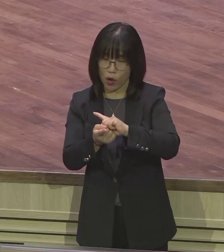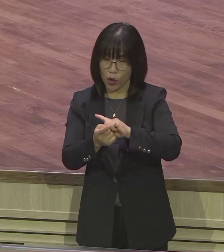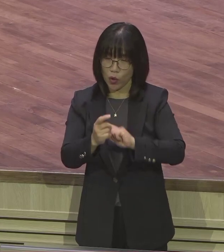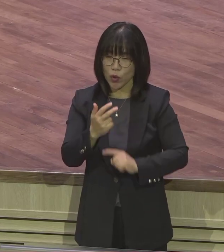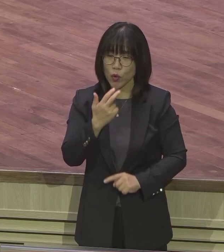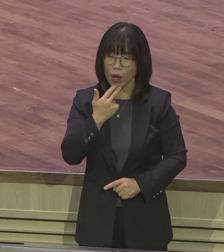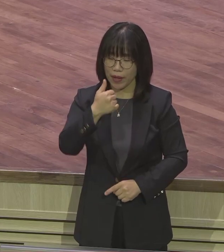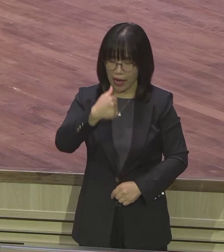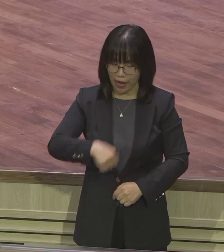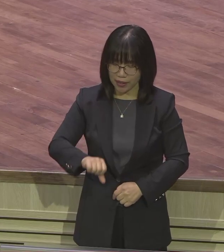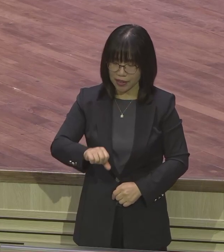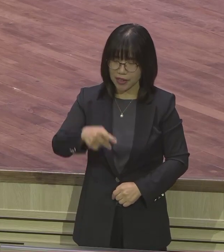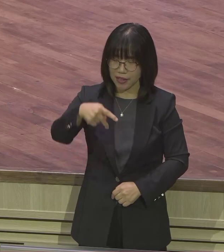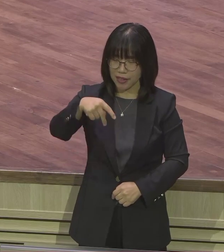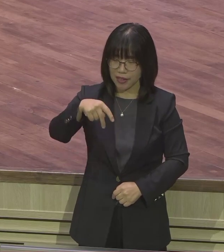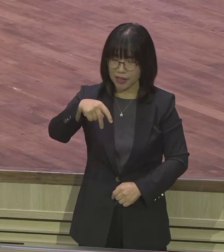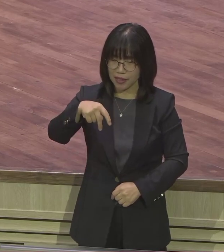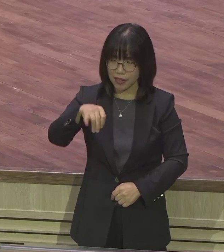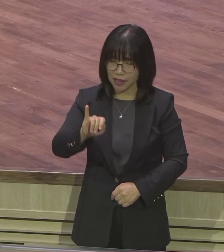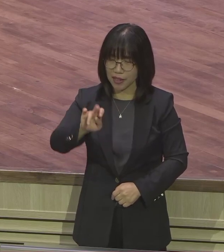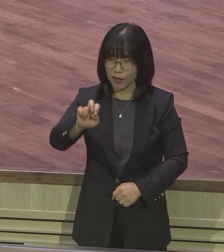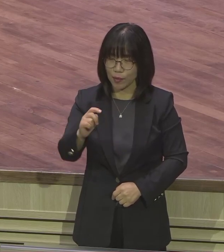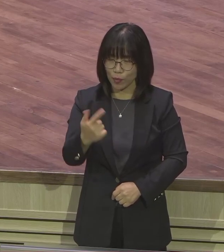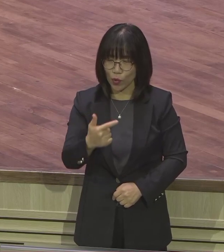시모나 옛날 이름 부르잖아요.